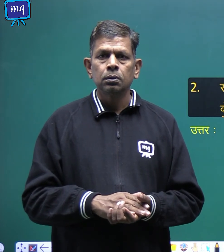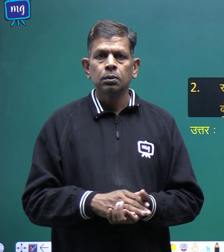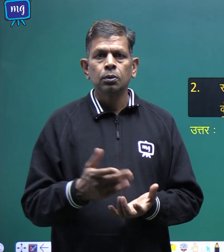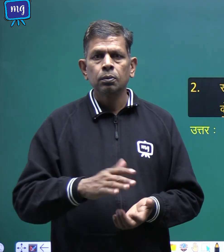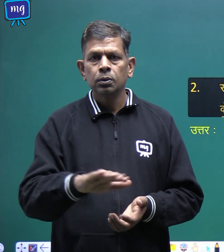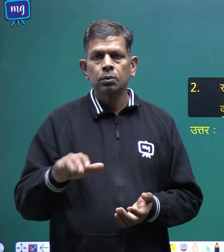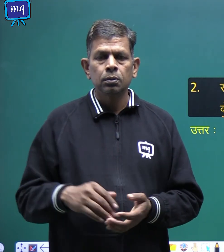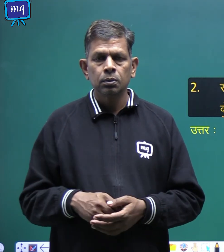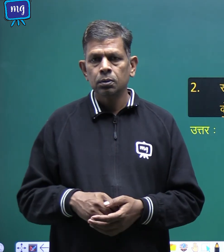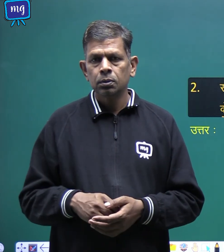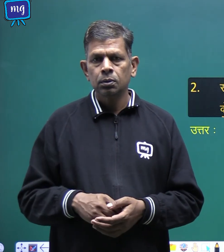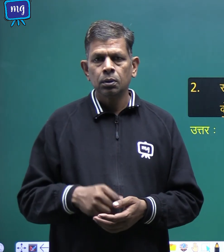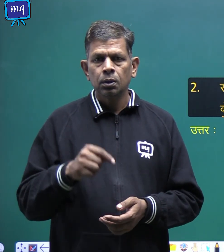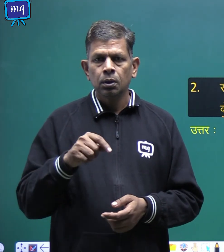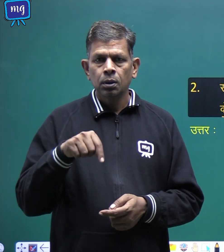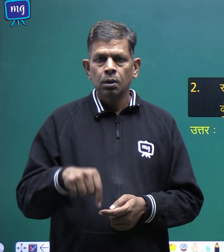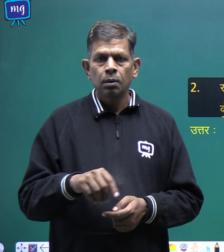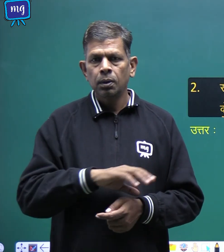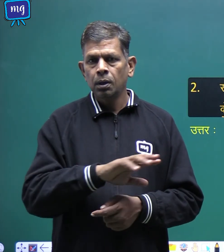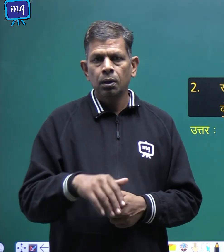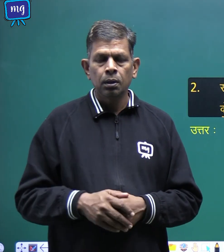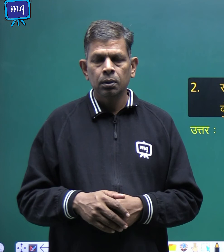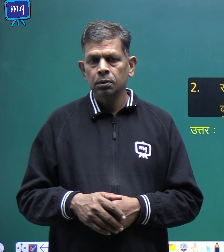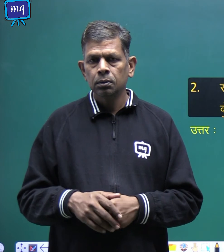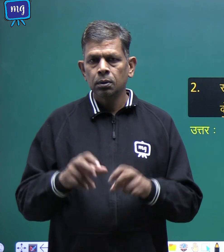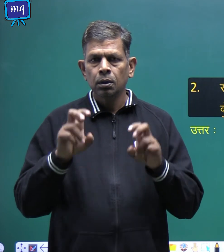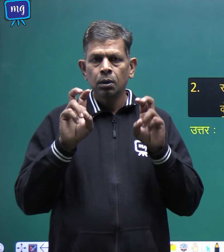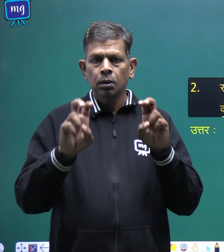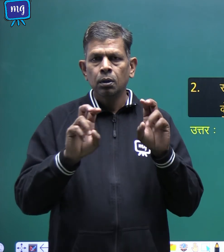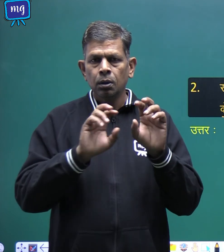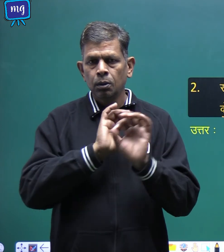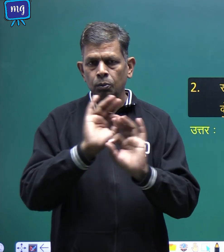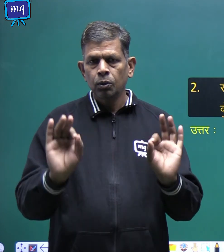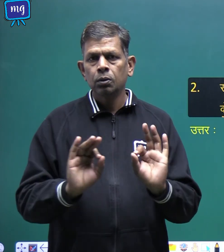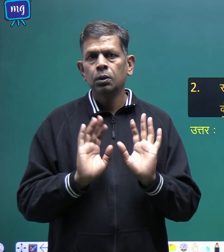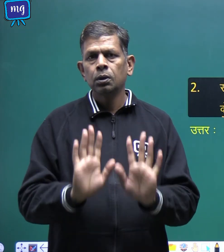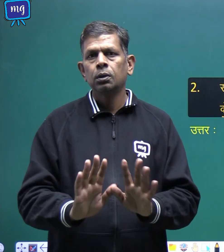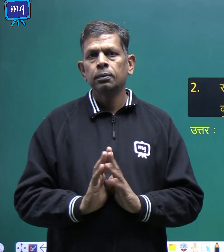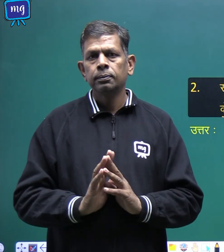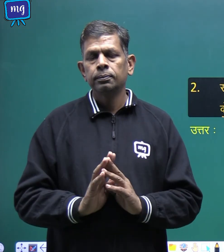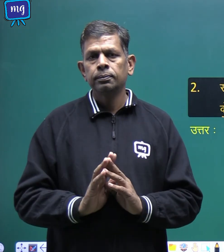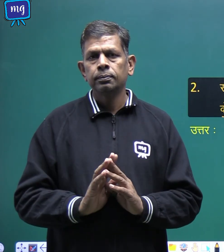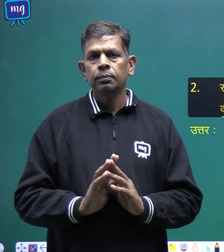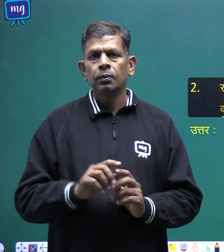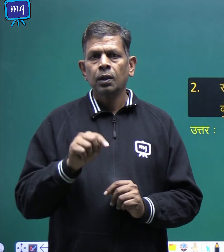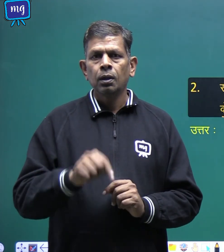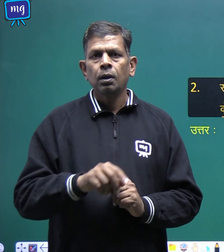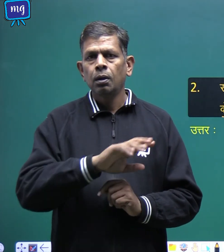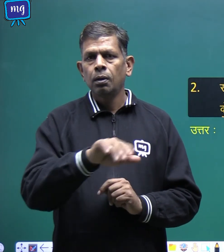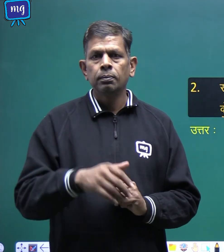तो बच्चों, यहाँ पर अपना अध्याय पूरा होता है। अब